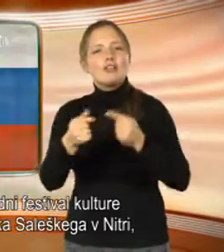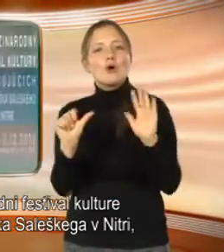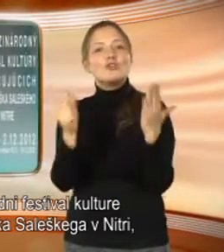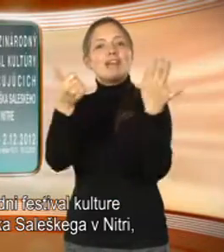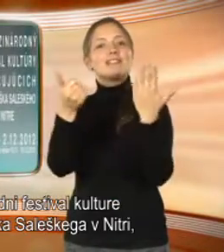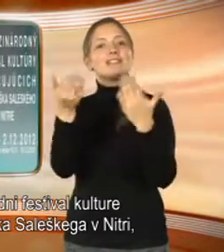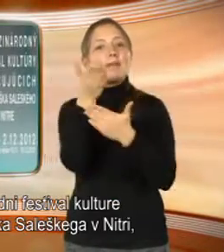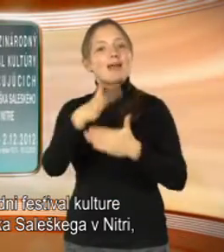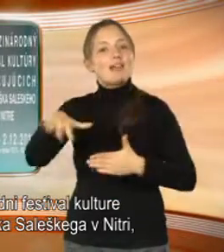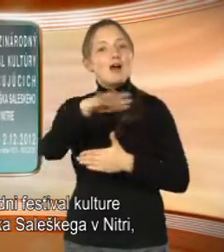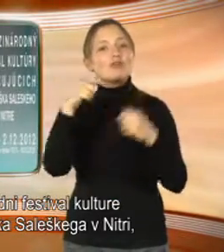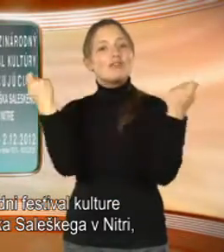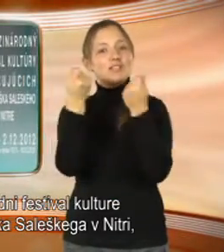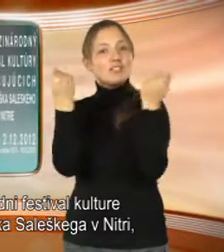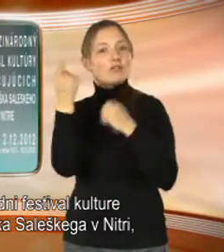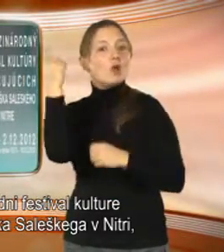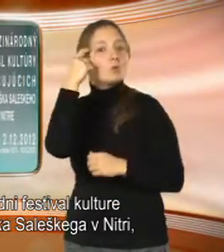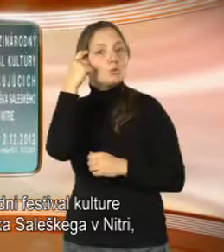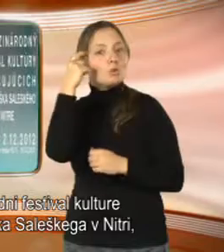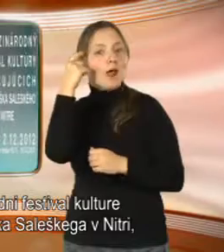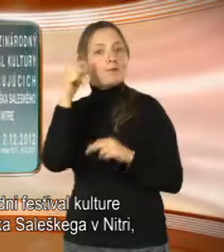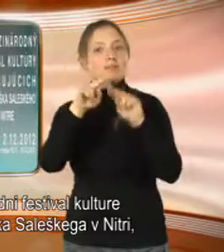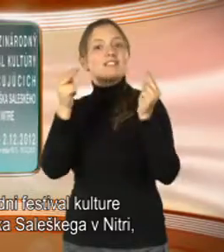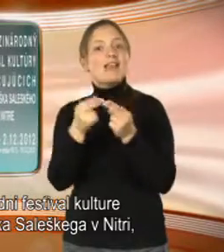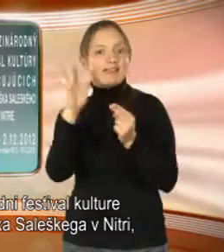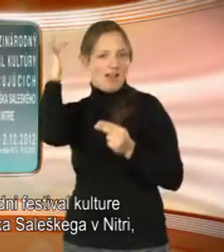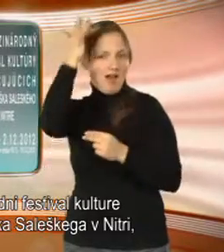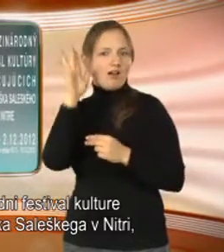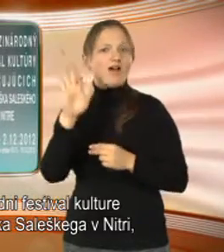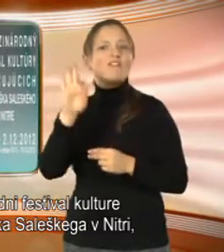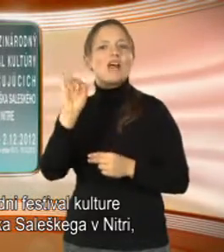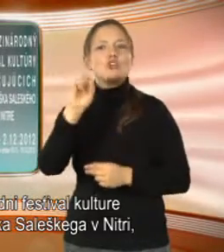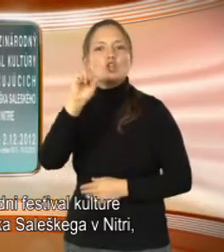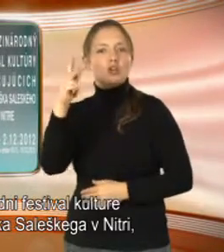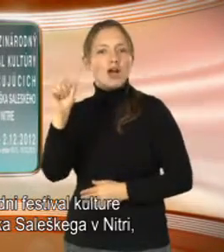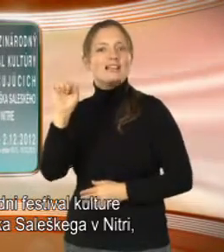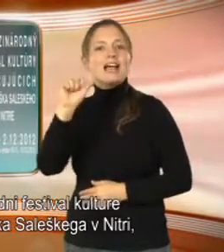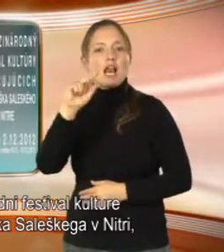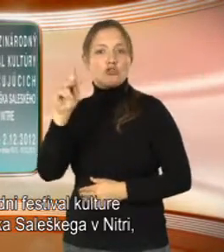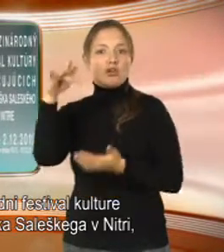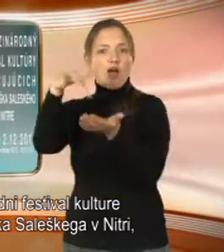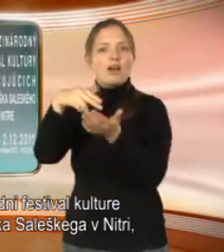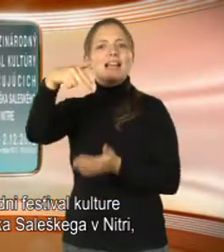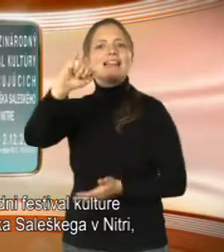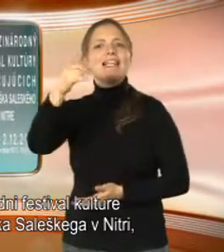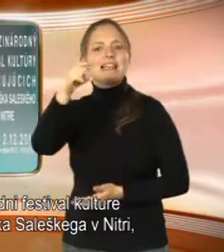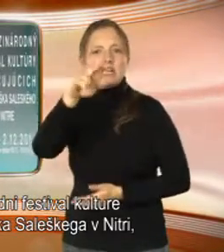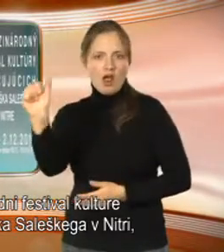festival kulture svetega Frančiška Saleškega v Nitri, najstarejšem mestu na Slovaškem.